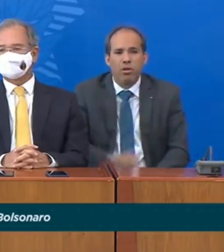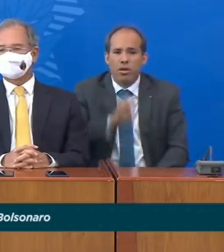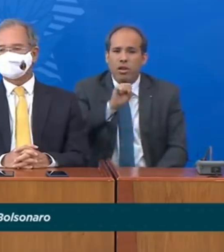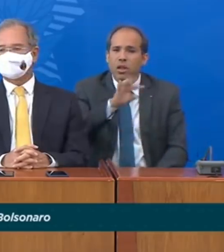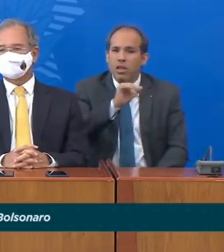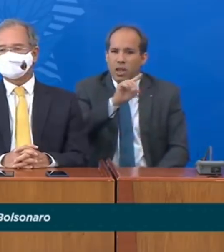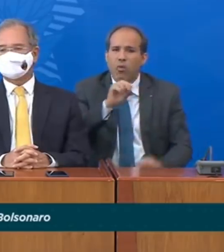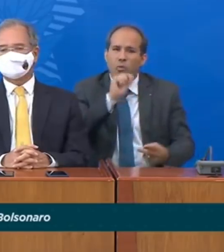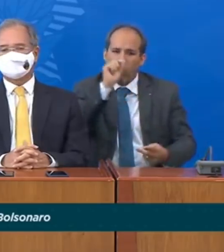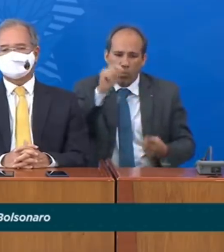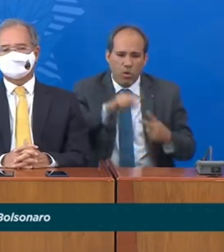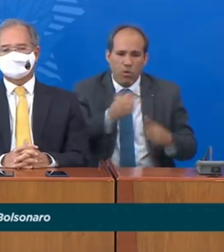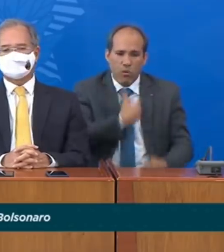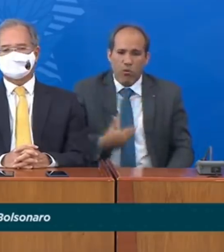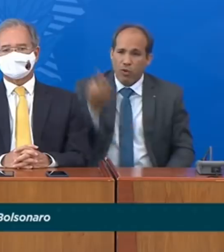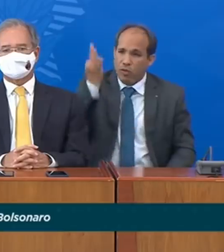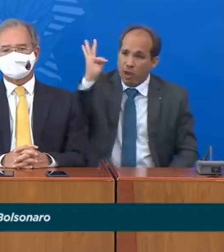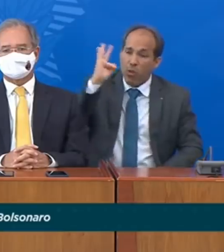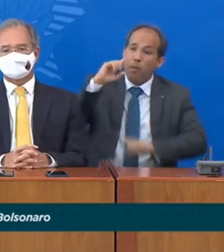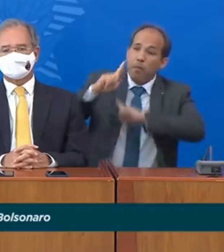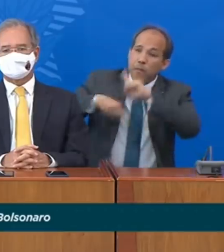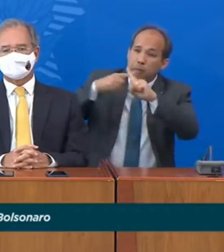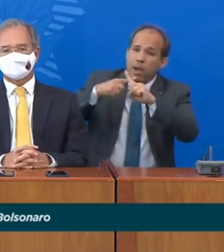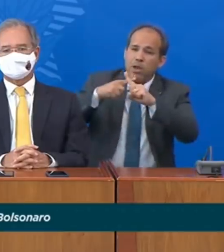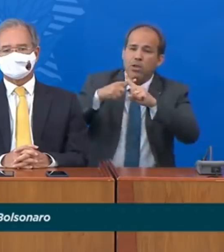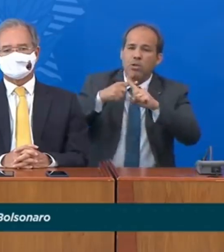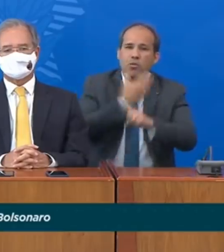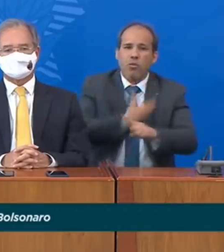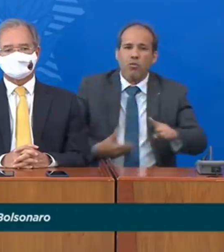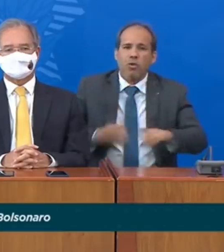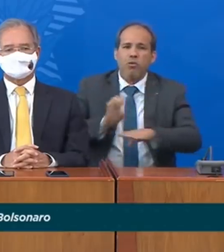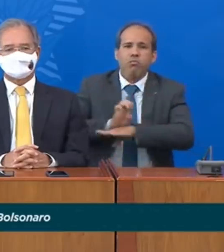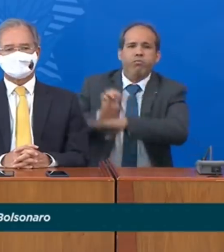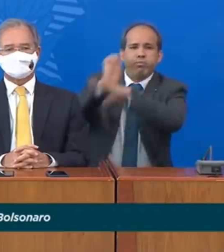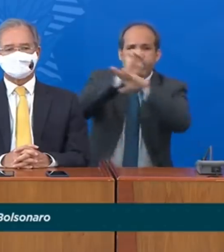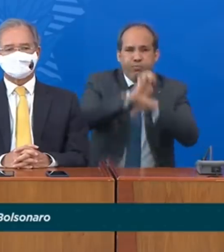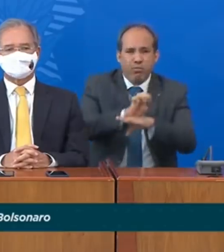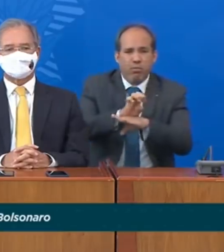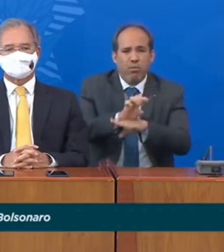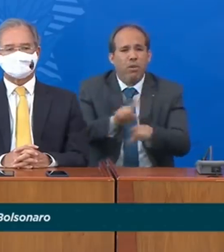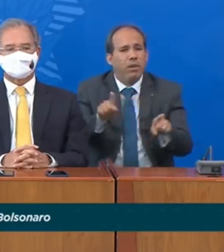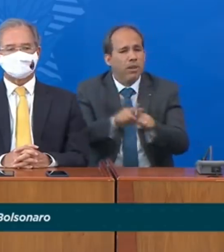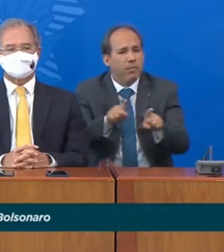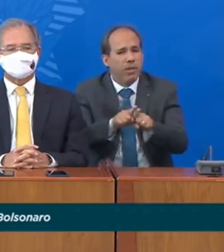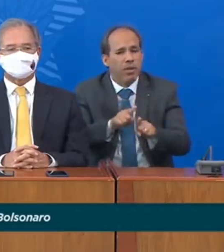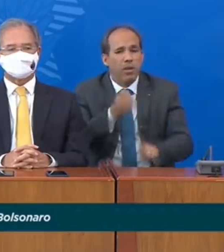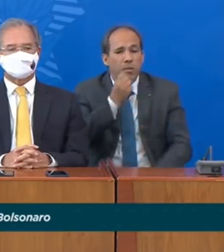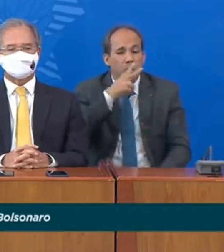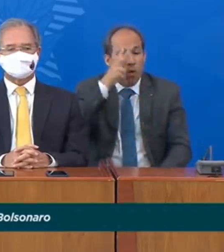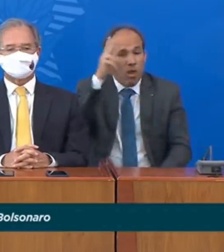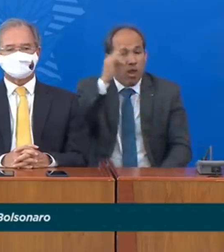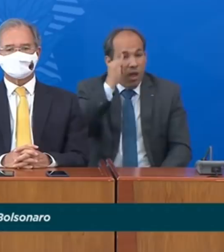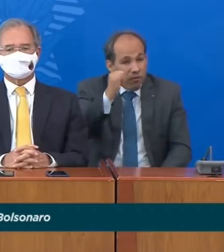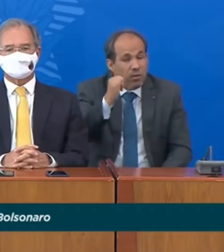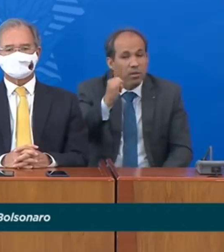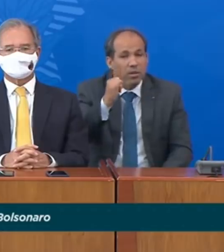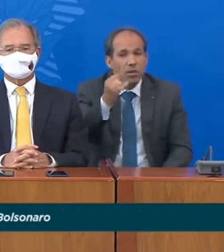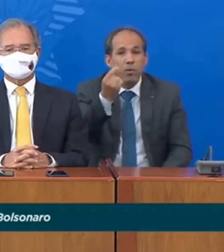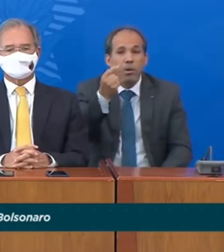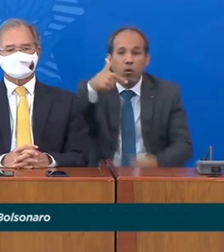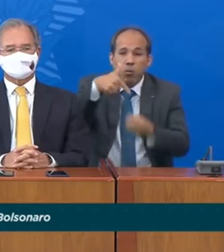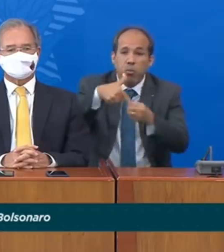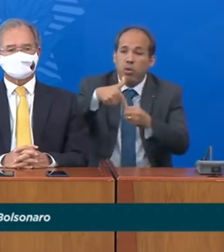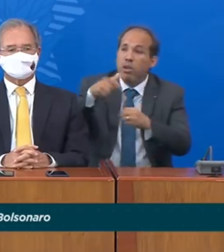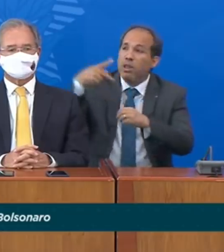governo federal e governos estaduais. Vale lembrar que o preço dos combustíveis nas refinarias